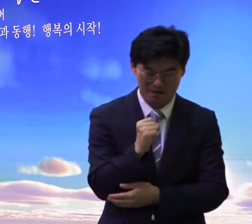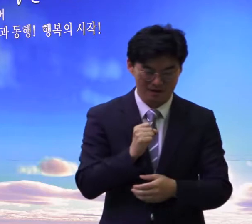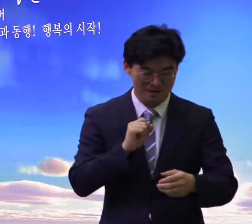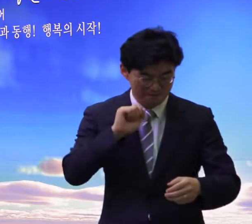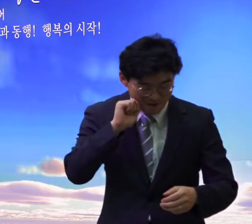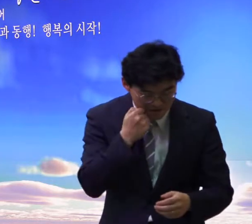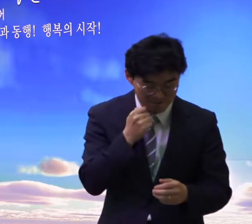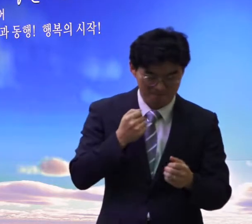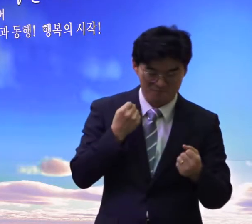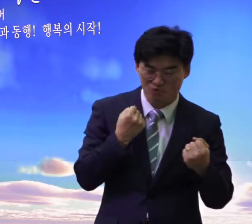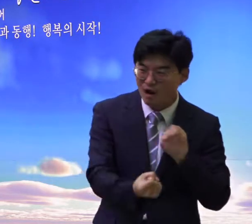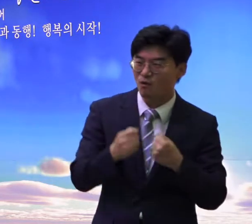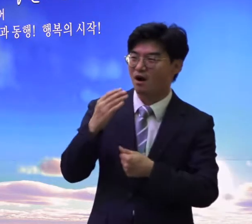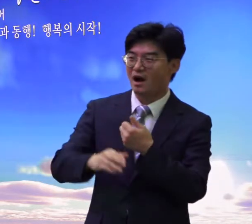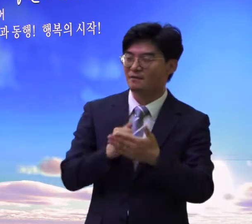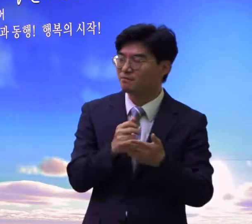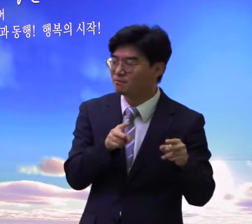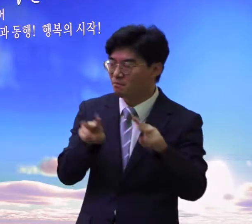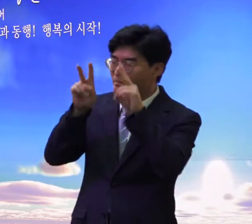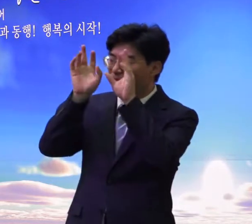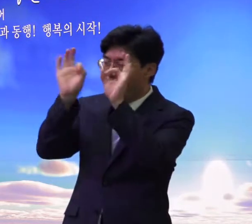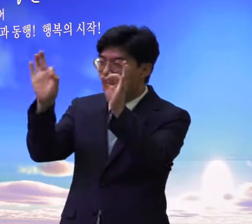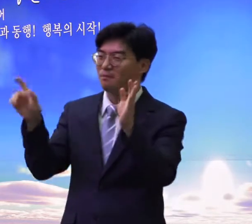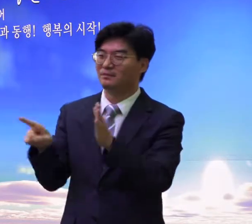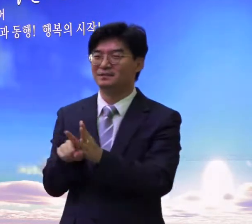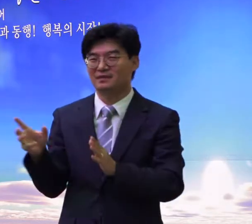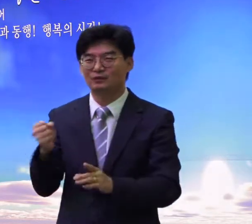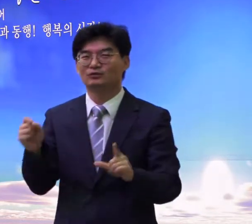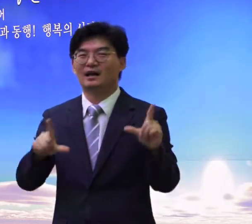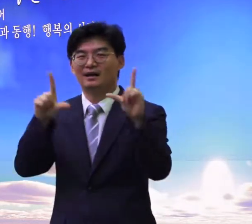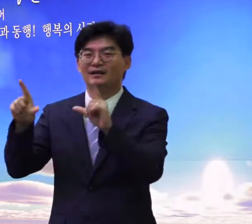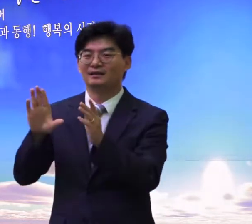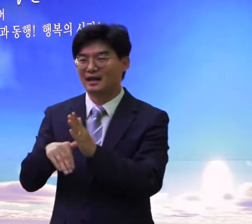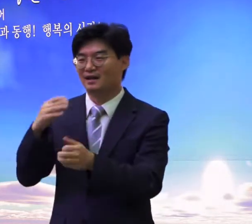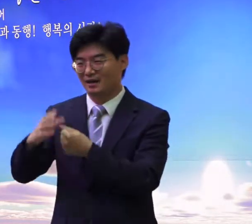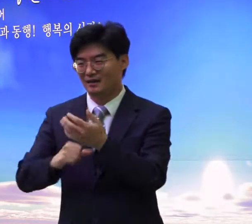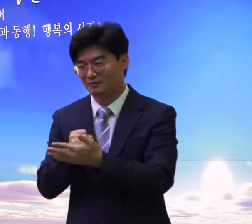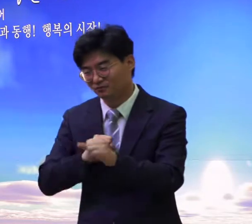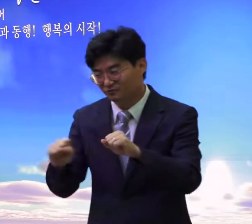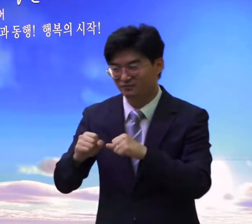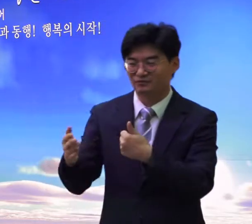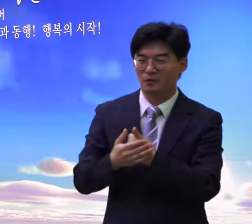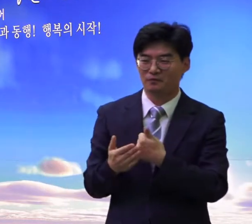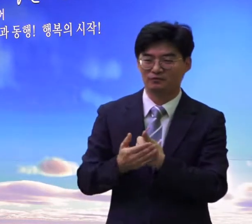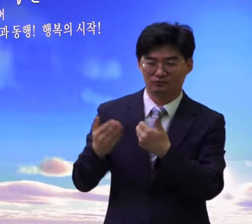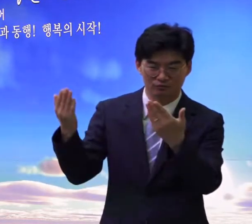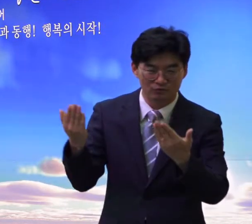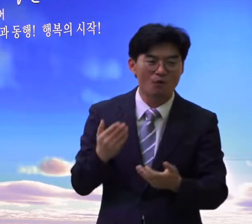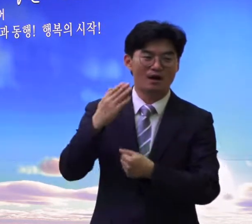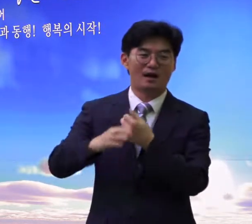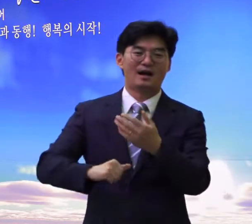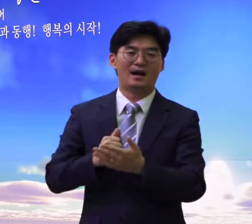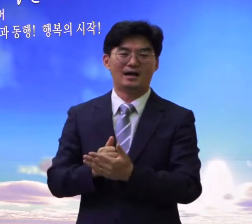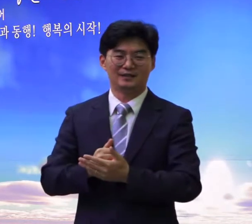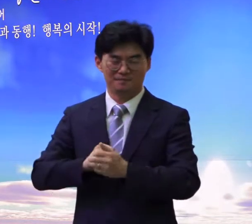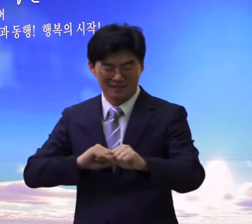하나님을 바라보면서 하나님을 찬양하고 하나님 의지하고 있으면 하나님의 역사가 어느 순간에 아름답게 이루어질